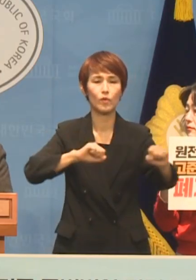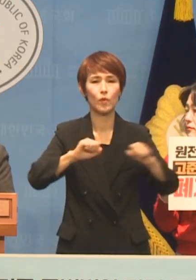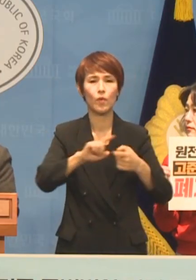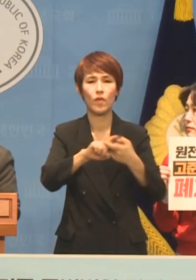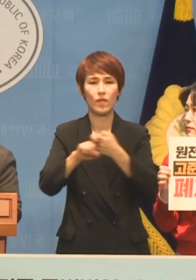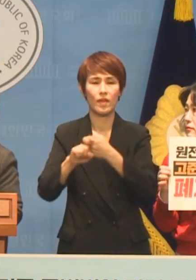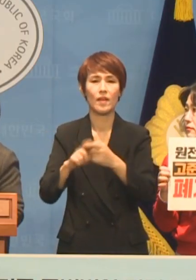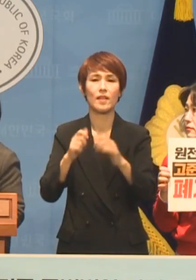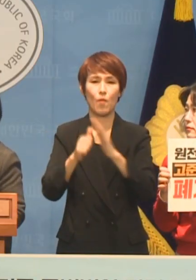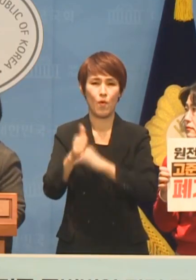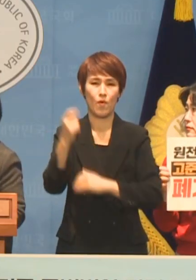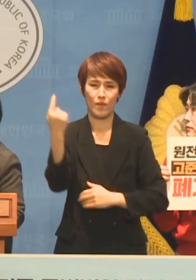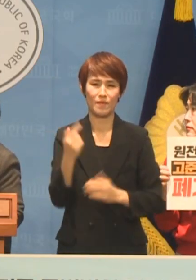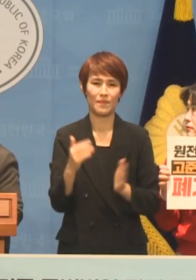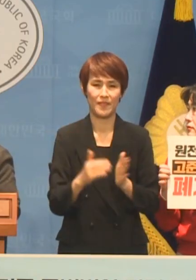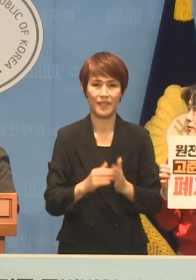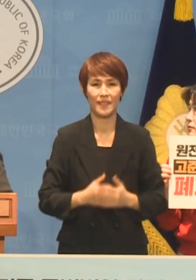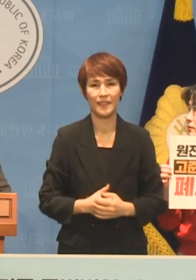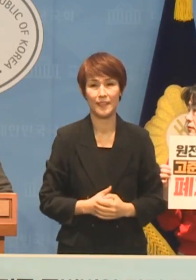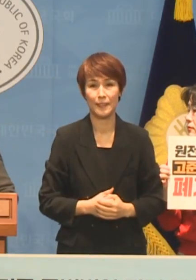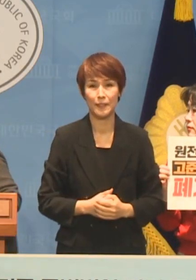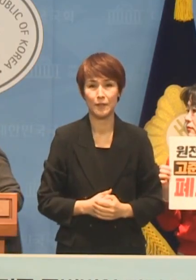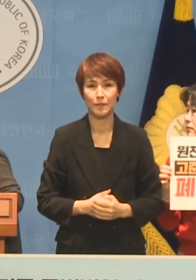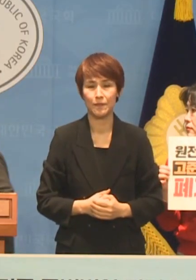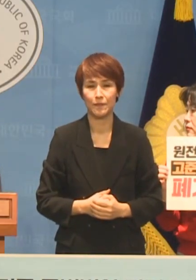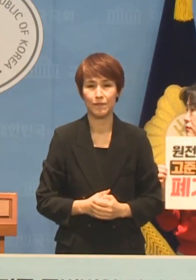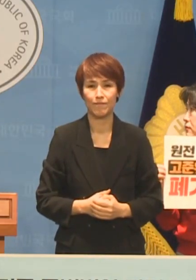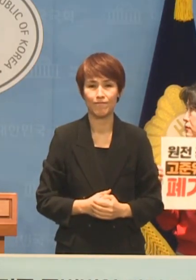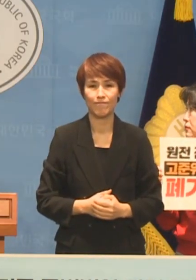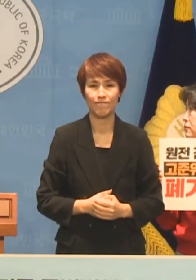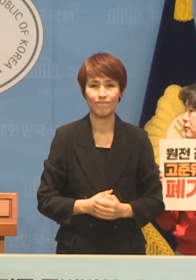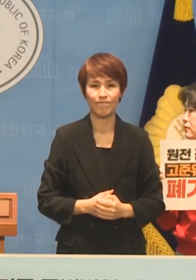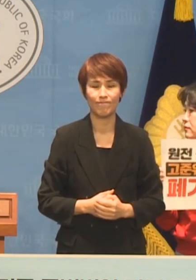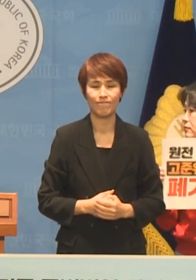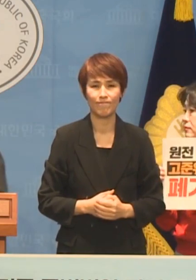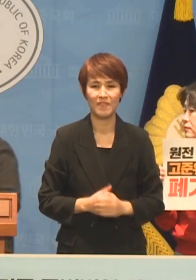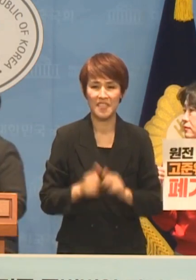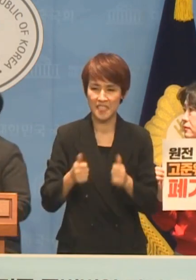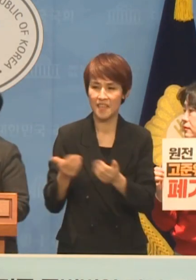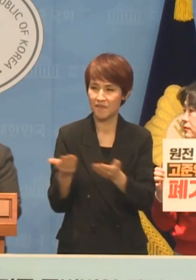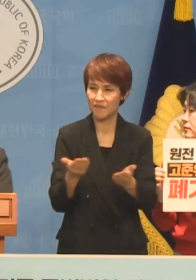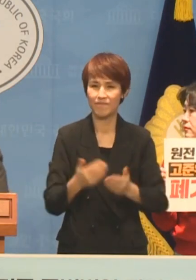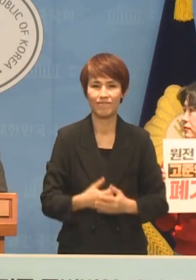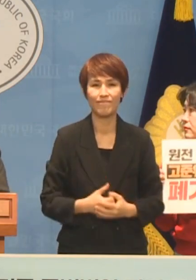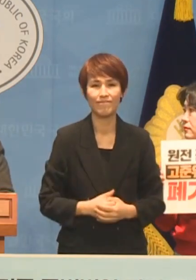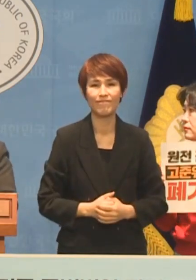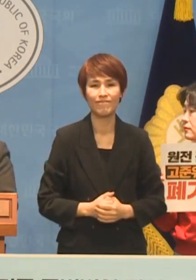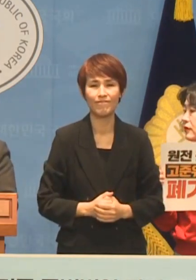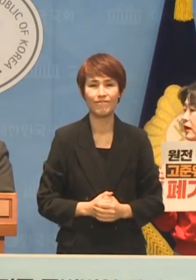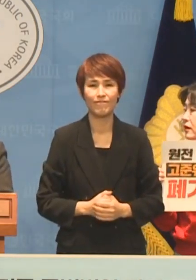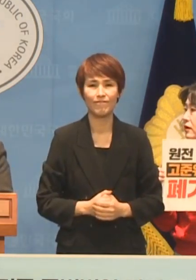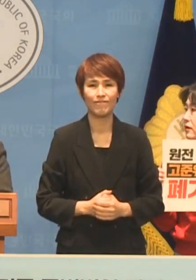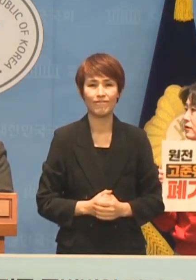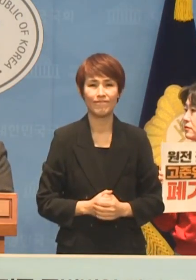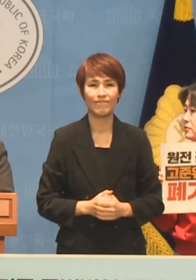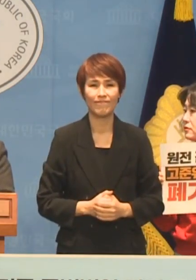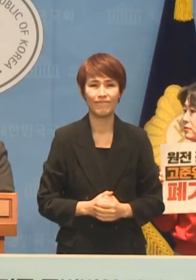대표님께서 도착하셨습니다. 예, 아니요, 발언은 아니고요, 인사. 네, 참가자 소개고요.